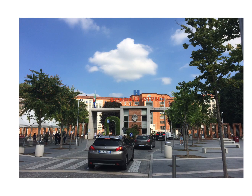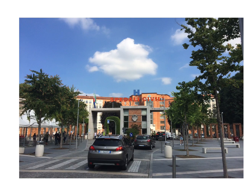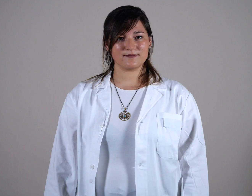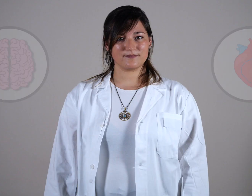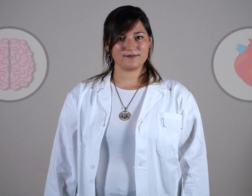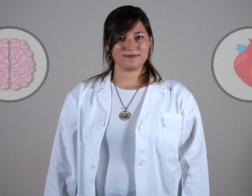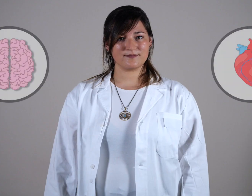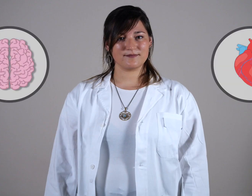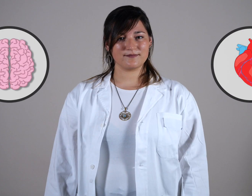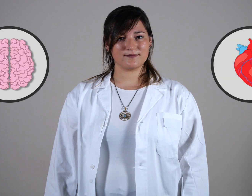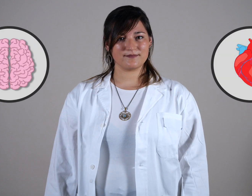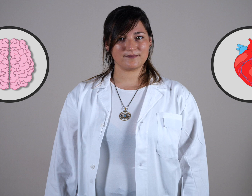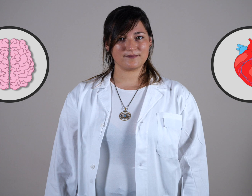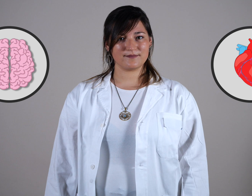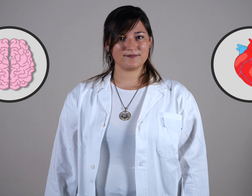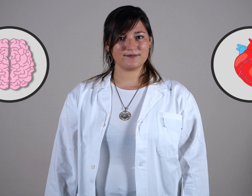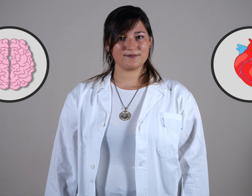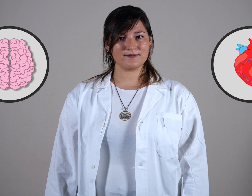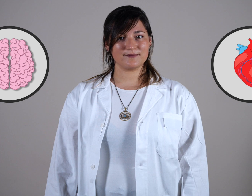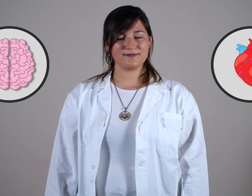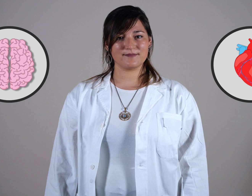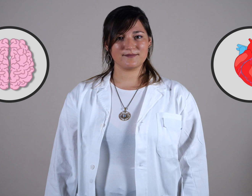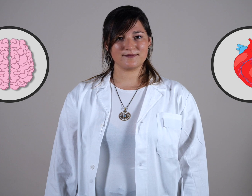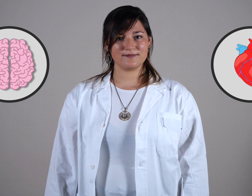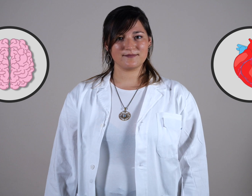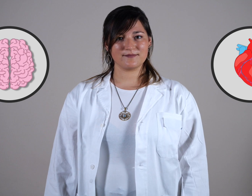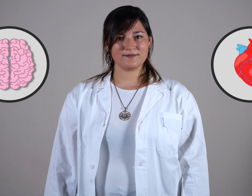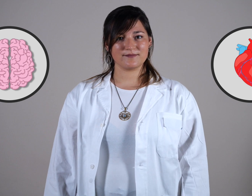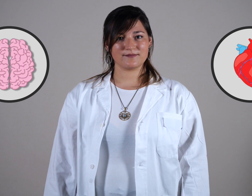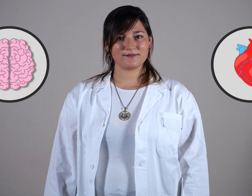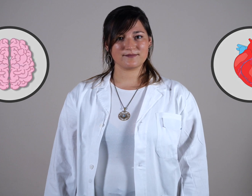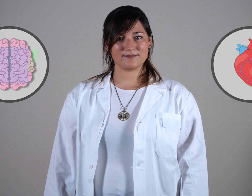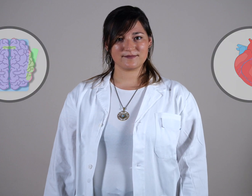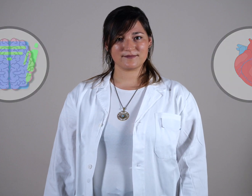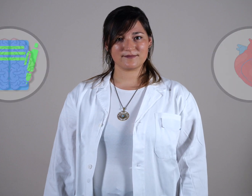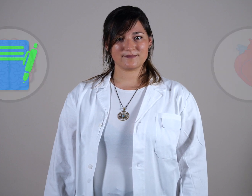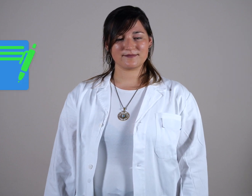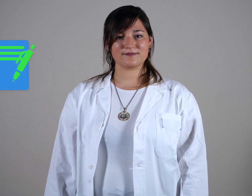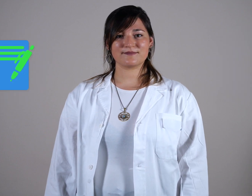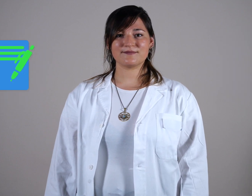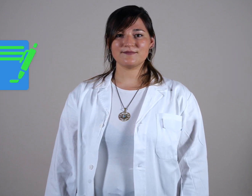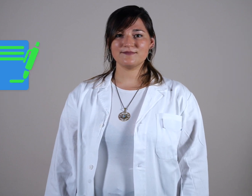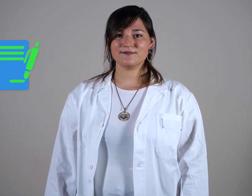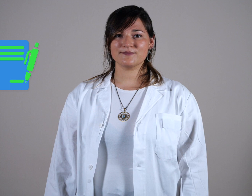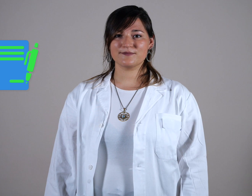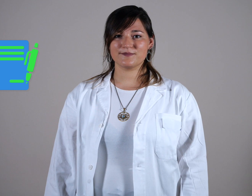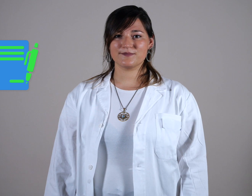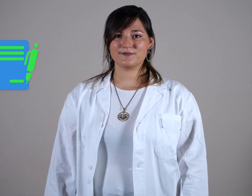প্রদান করা। যদি আপনি রাজনৈতিক আশ্রয় প্রার্থী বা আন্তর্জাতিক সুরক্ষার ধারক হন, তাহলে জাতীয় স্বাস্থ্য ব্যবস্থায় নিবন্ধন করা আপনার